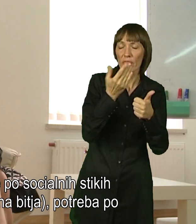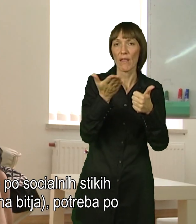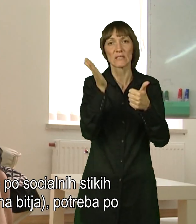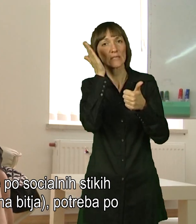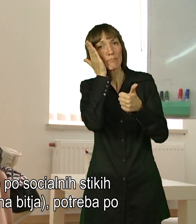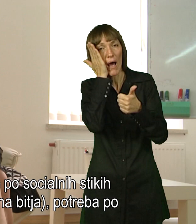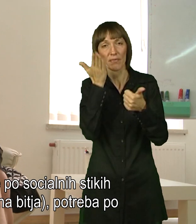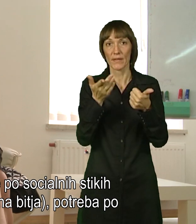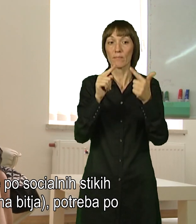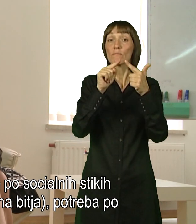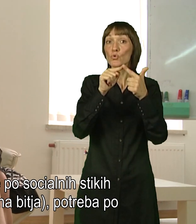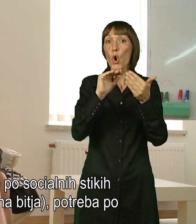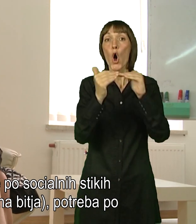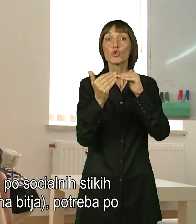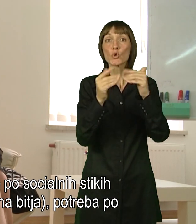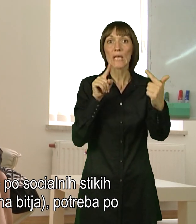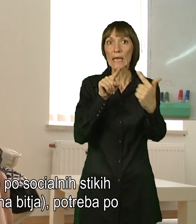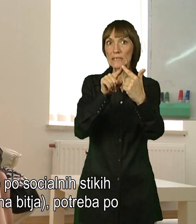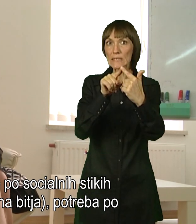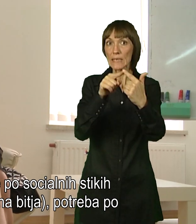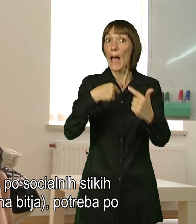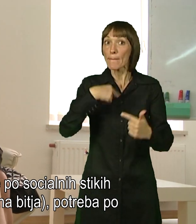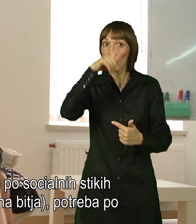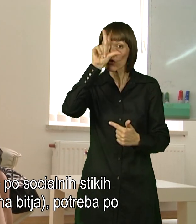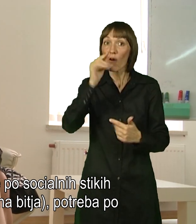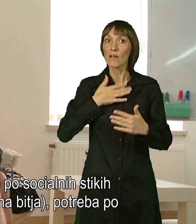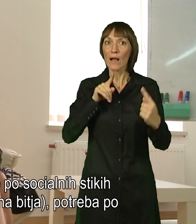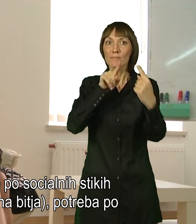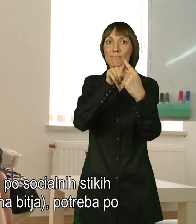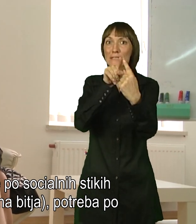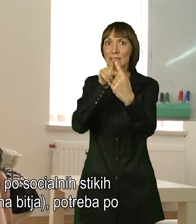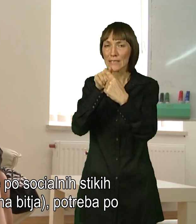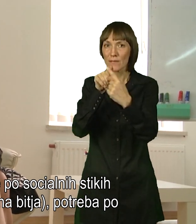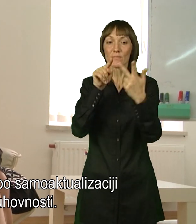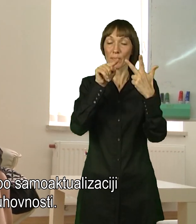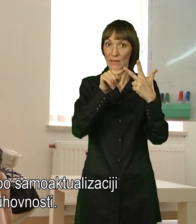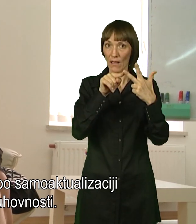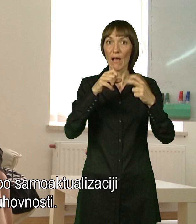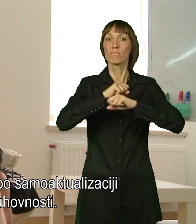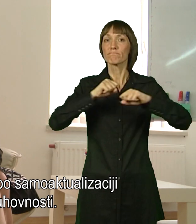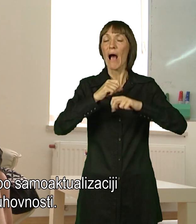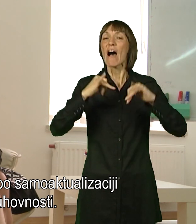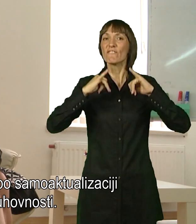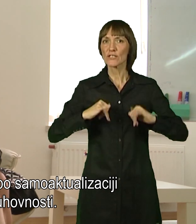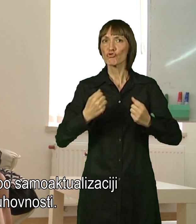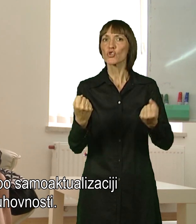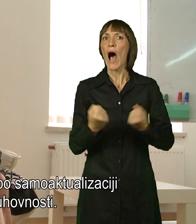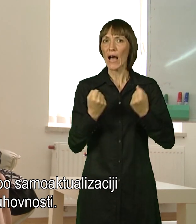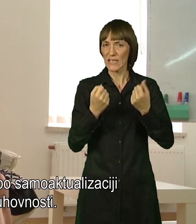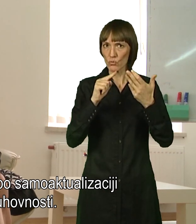potrebe, potrebe po socialnih stikih, ljudje smo socialna bitja, potreba po fizični aktivnosti,